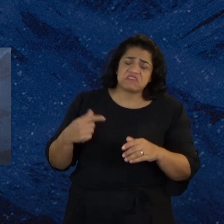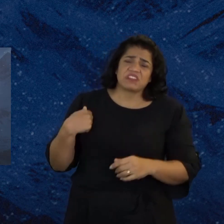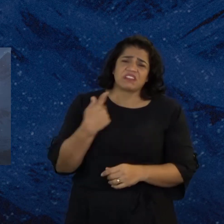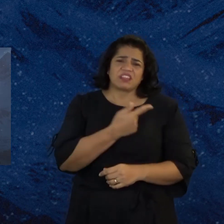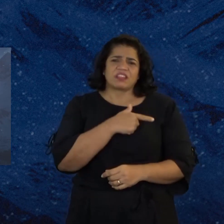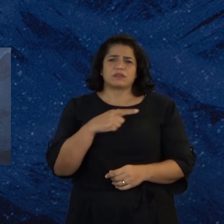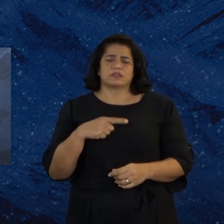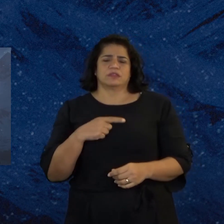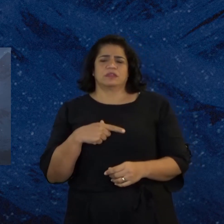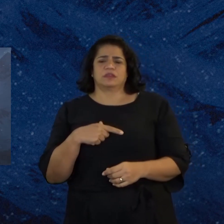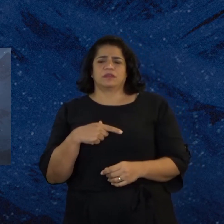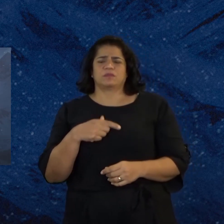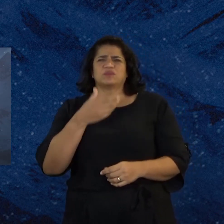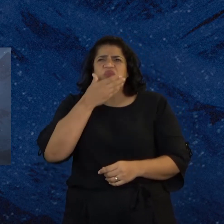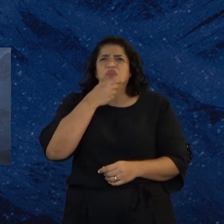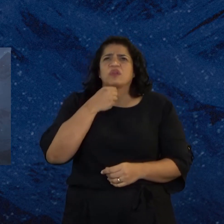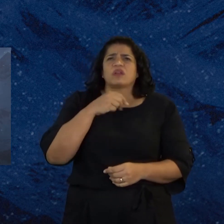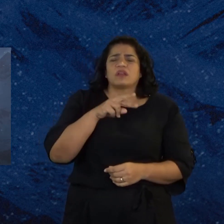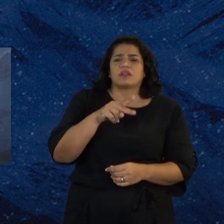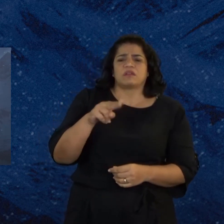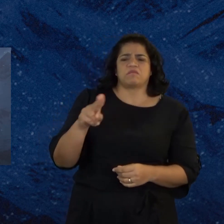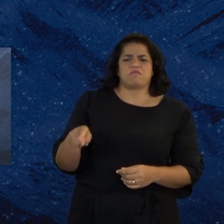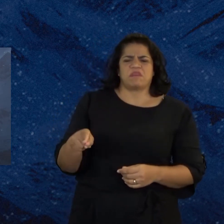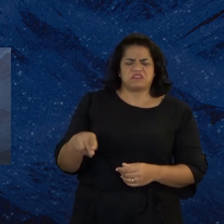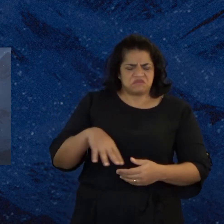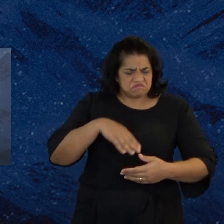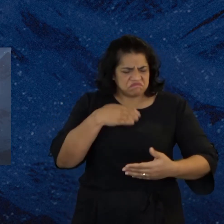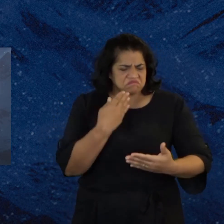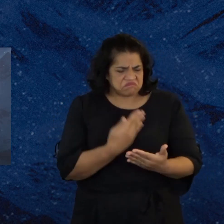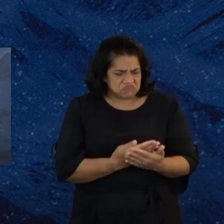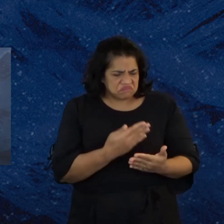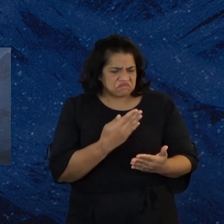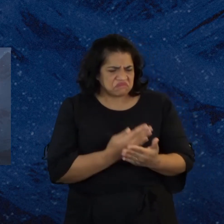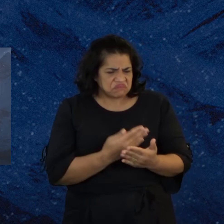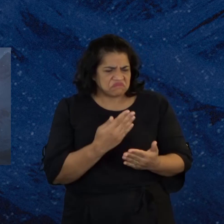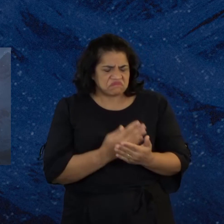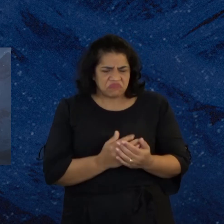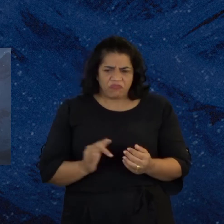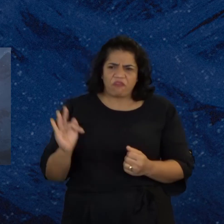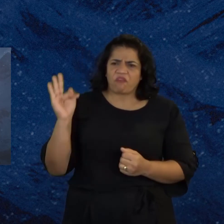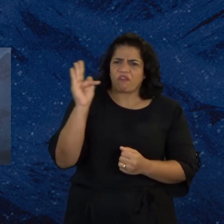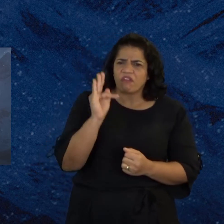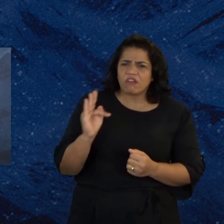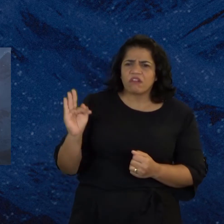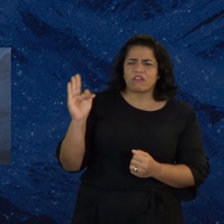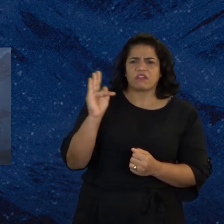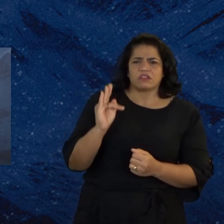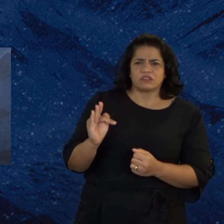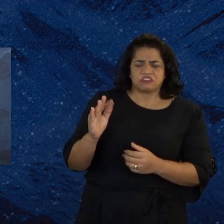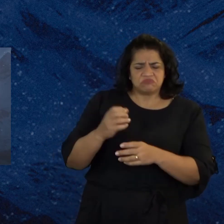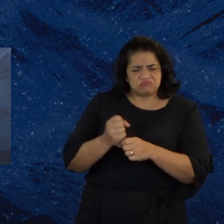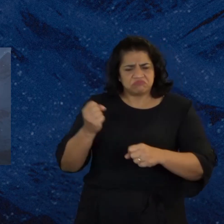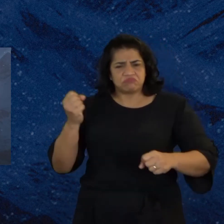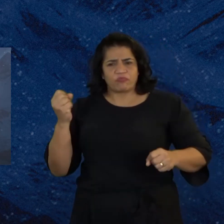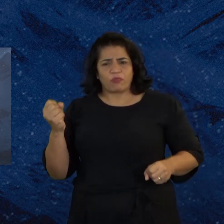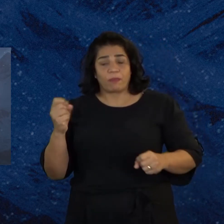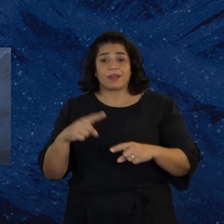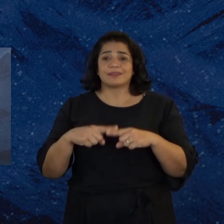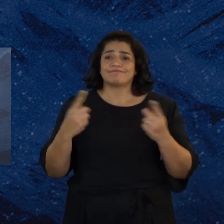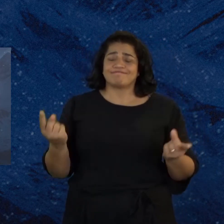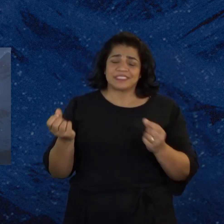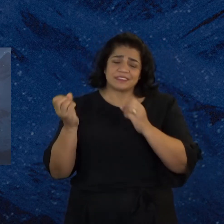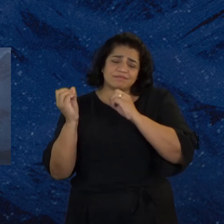que estudaram, que se formaram, que conseguiram alguma coisa e estão fazendo esse trabalho